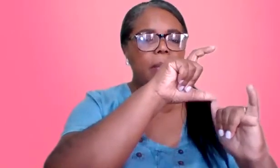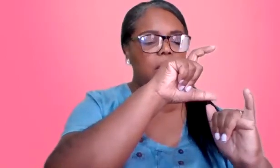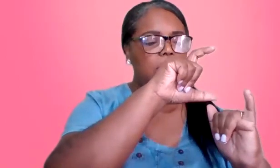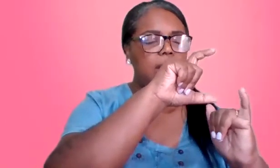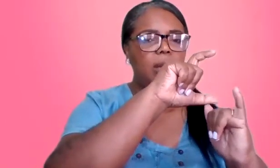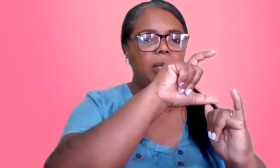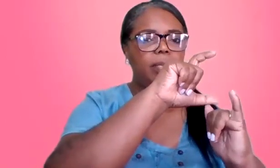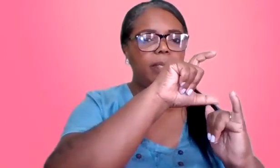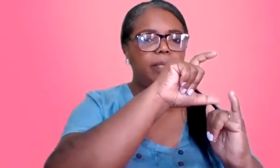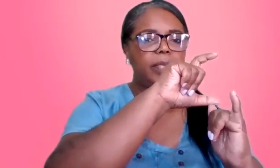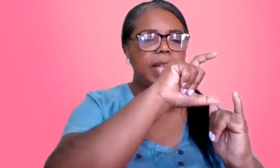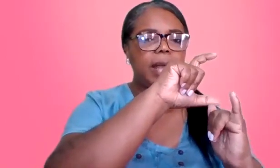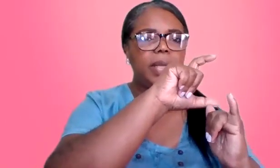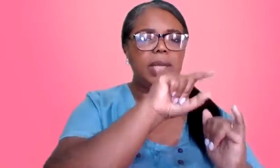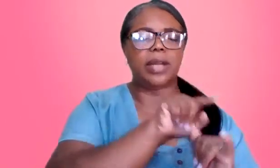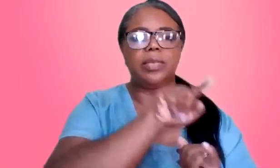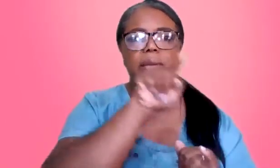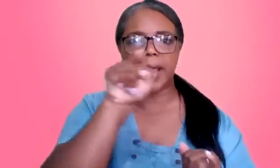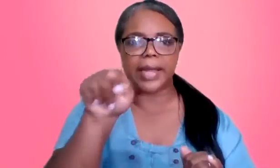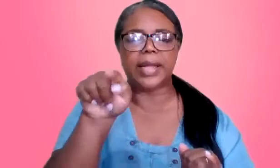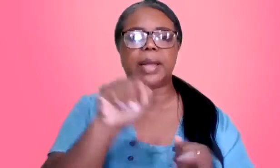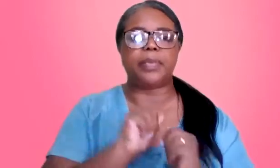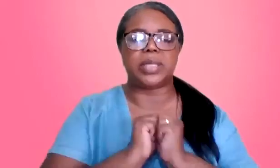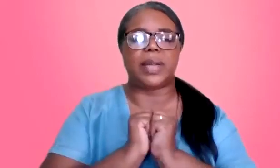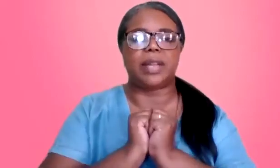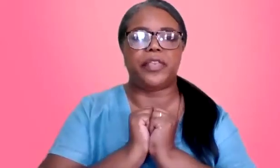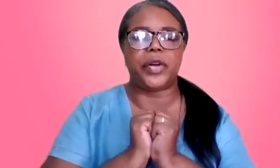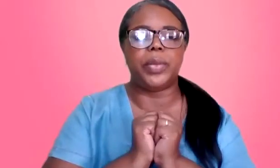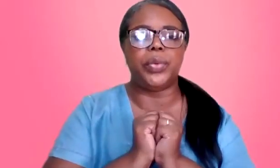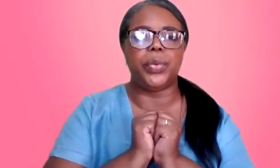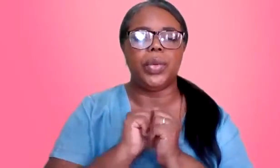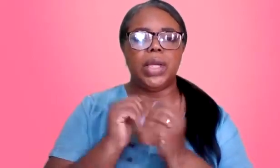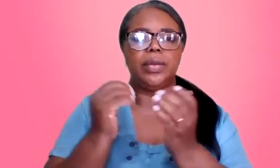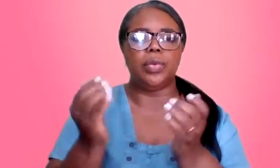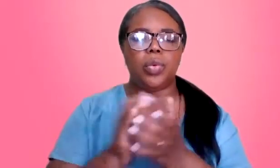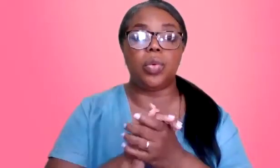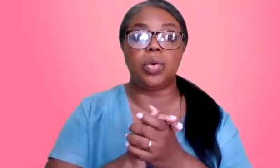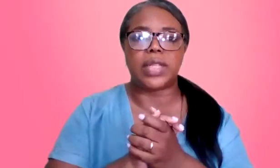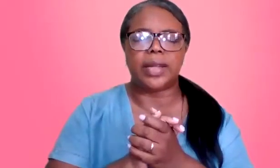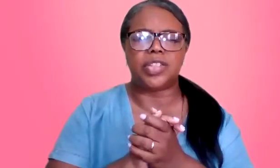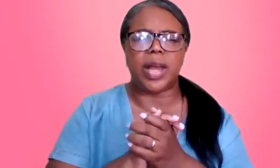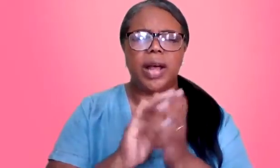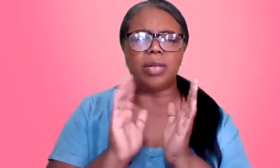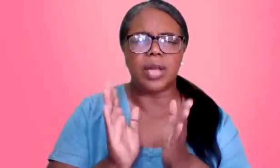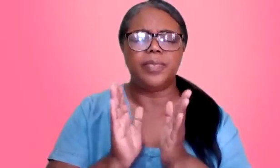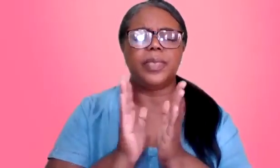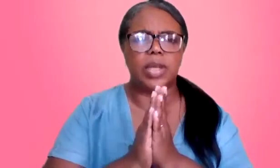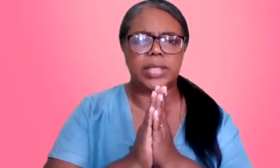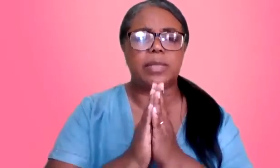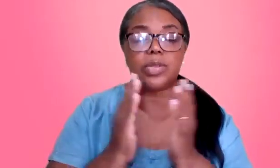da mão aqui, ó, sabe? Então, lá na nossa plataforma, no Google Sala de Aula, nós temos